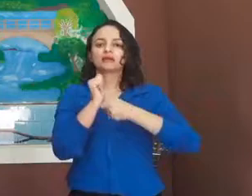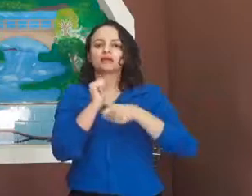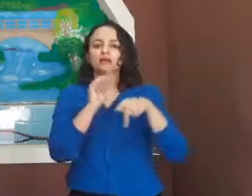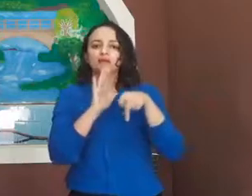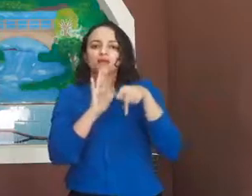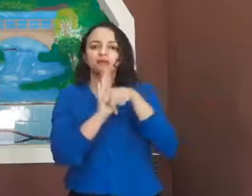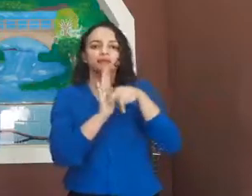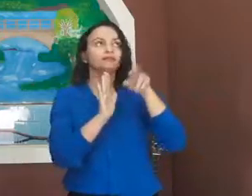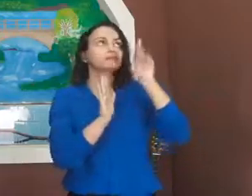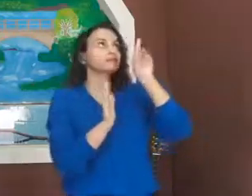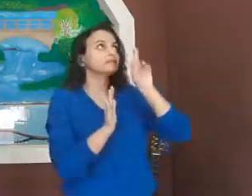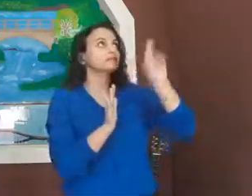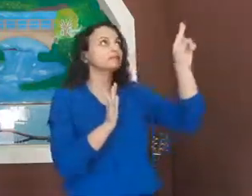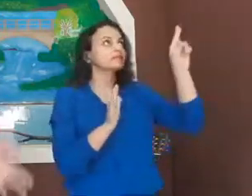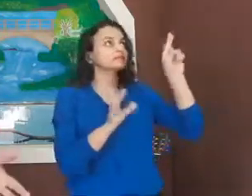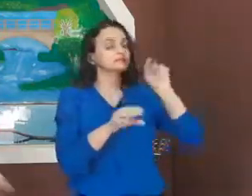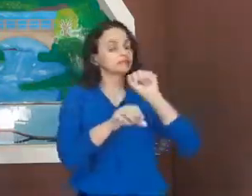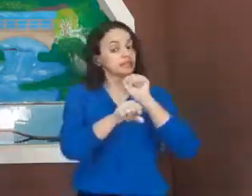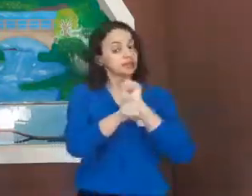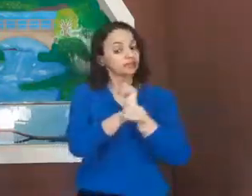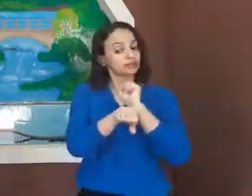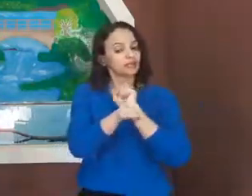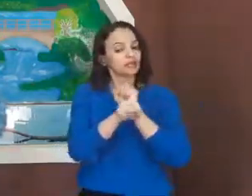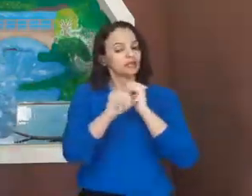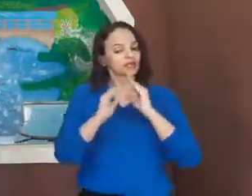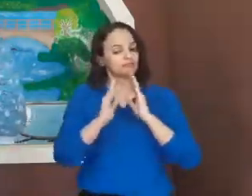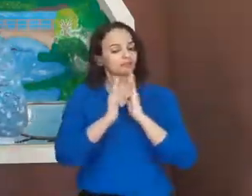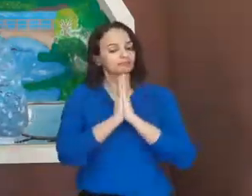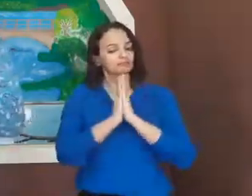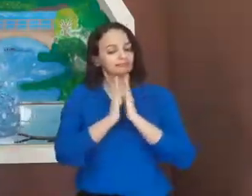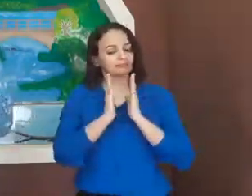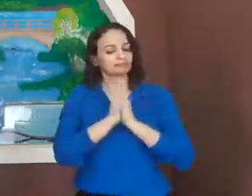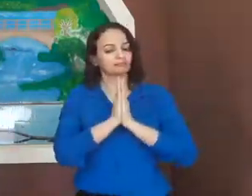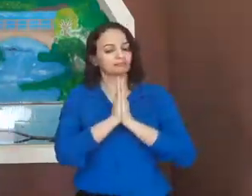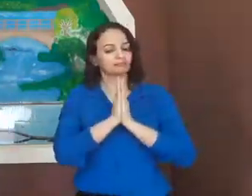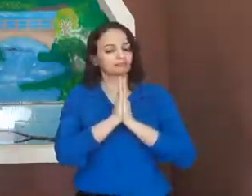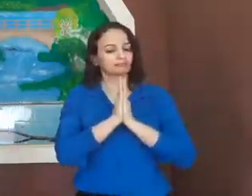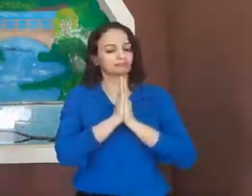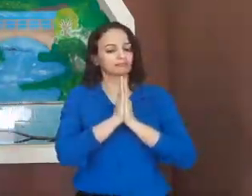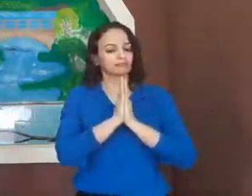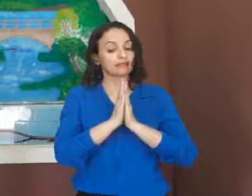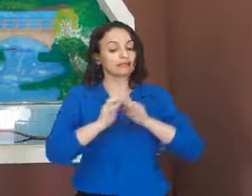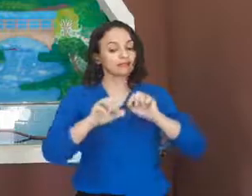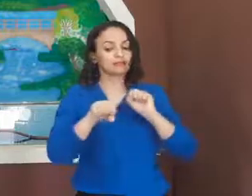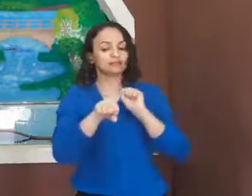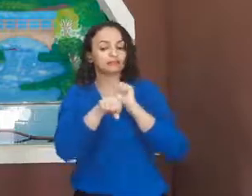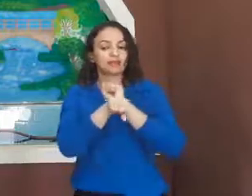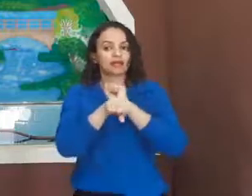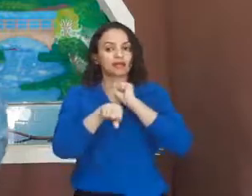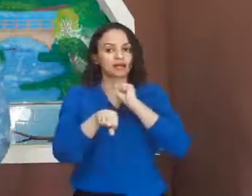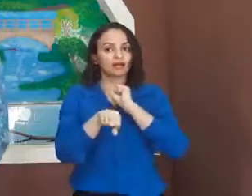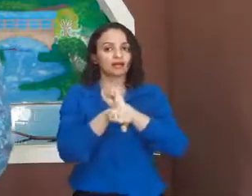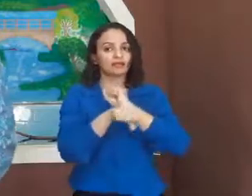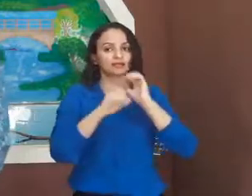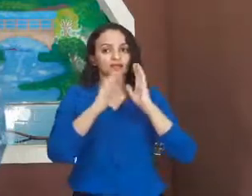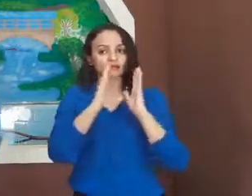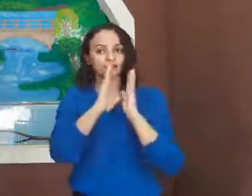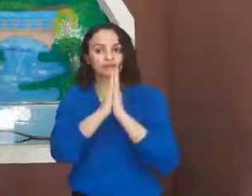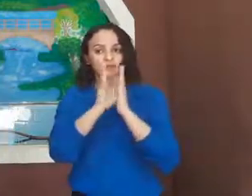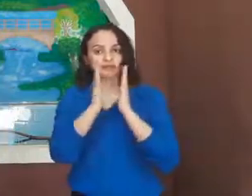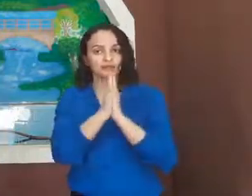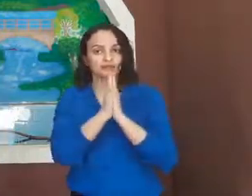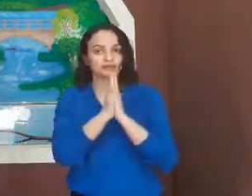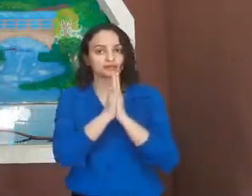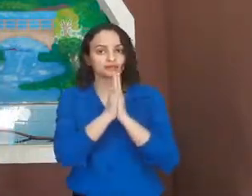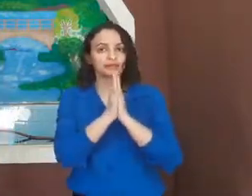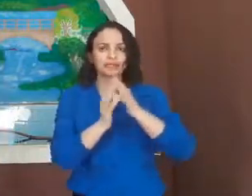Né? Espere em oração. Não espere parado, espere em oração. Devemos esperar no Senhor